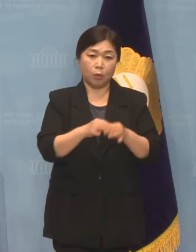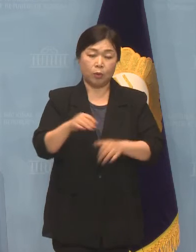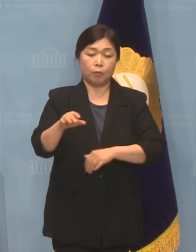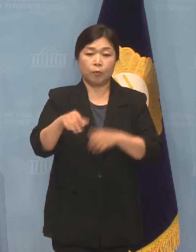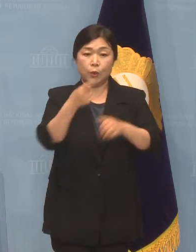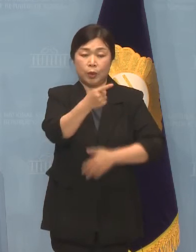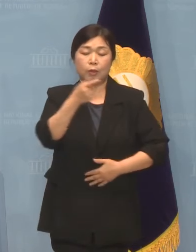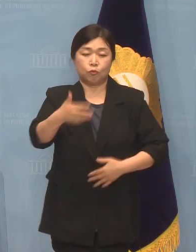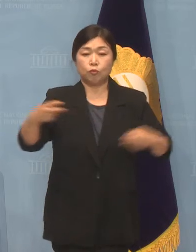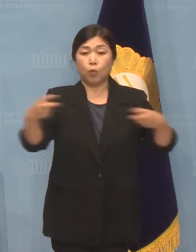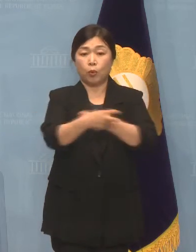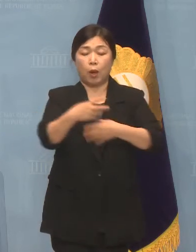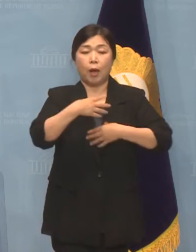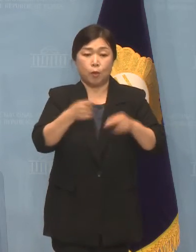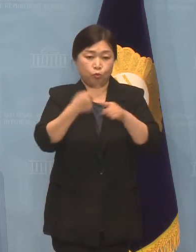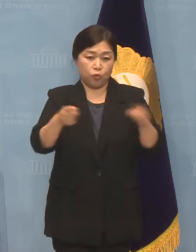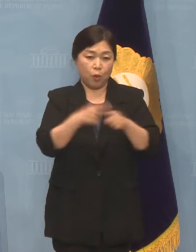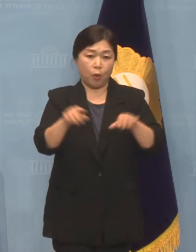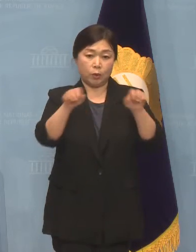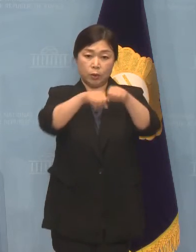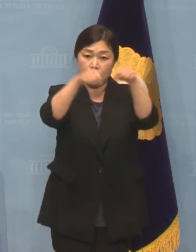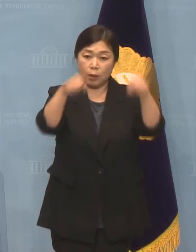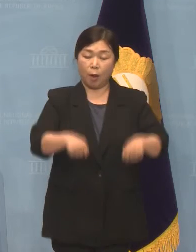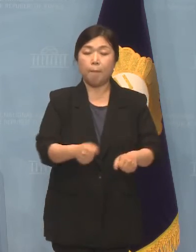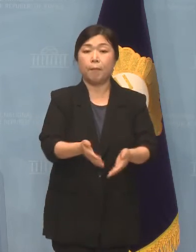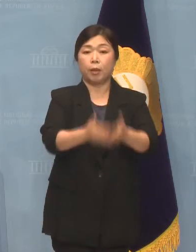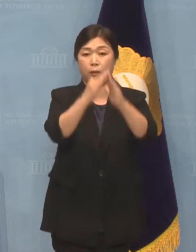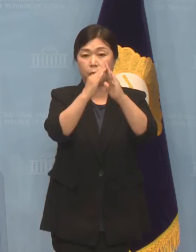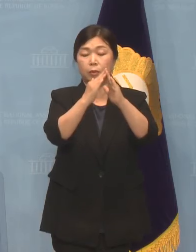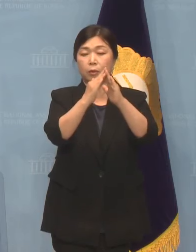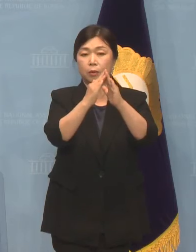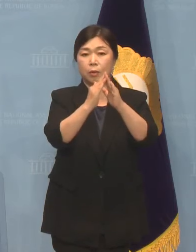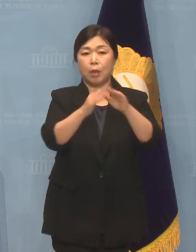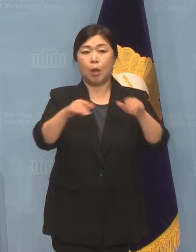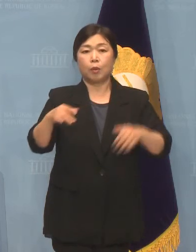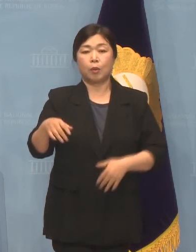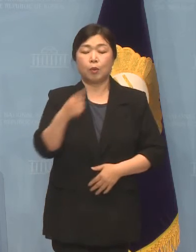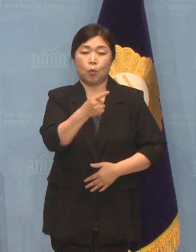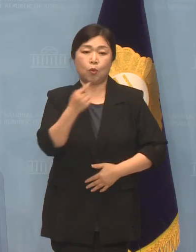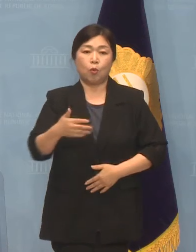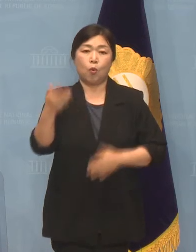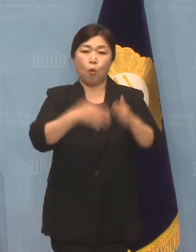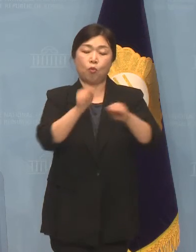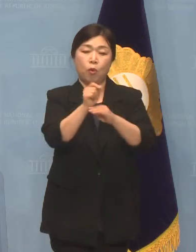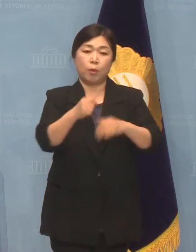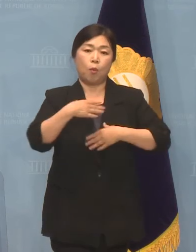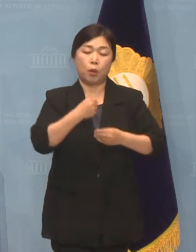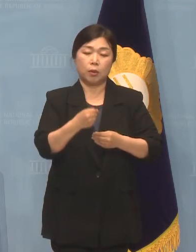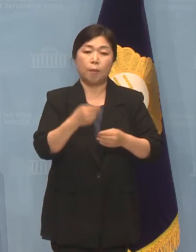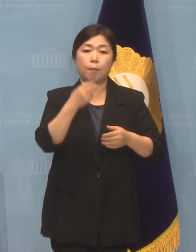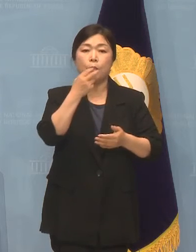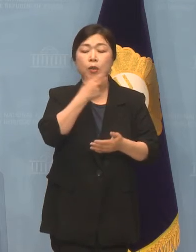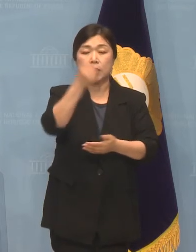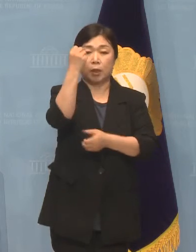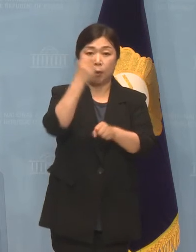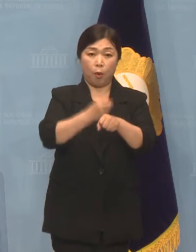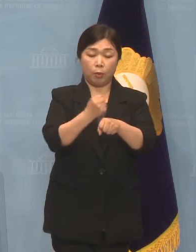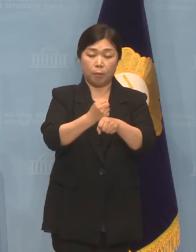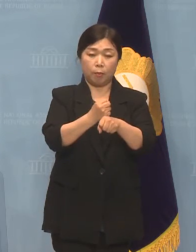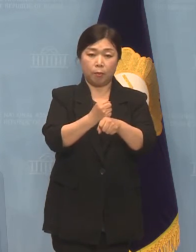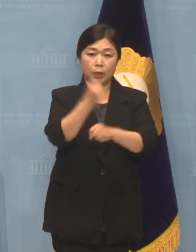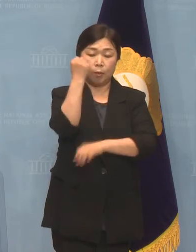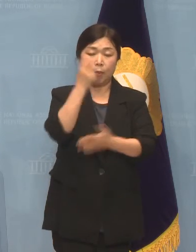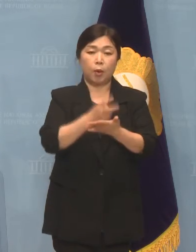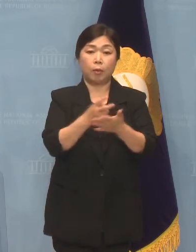소방차 교통안전 분석 시스템을 구축하도록 하는 소방공무원 보건안전 및 복지기본법 개정안